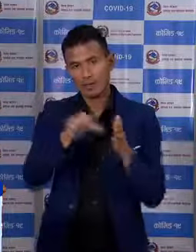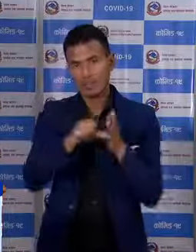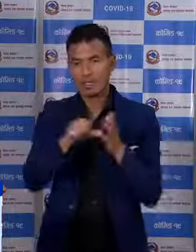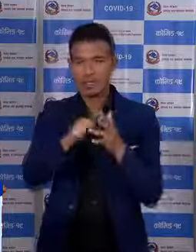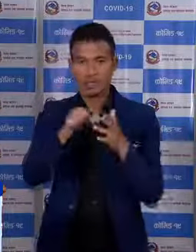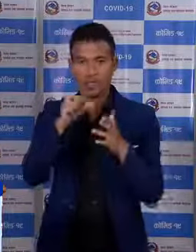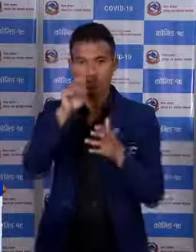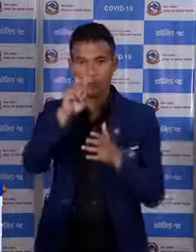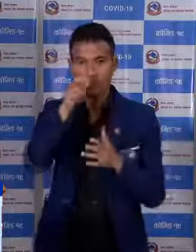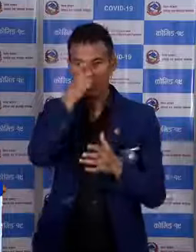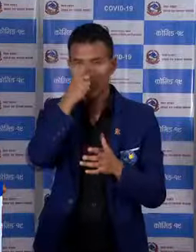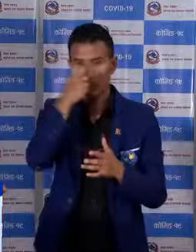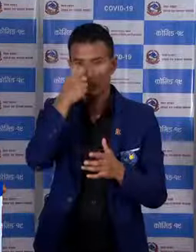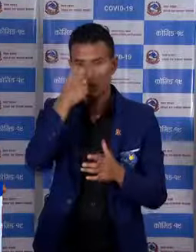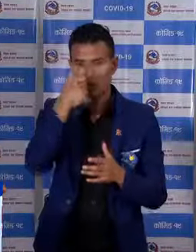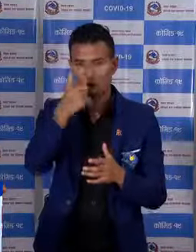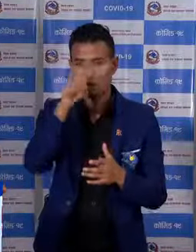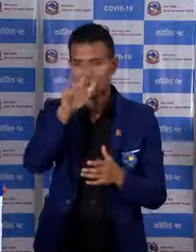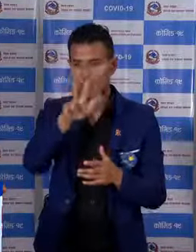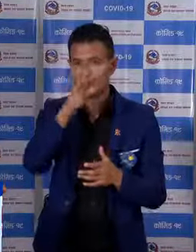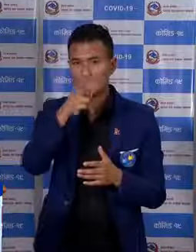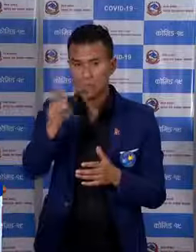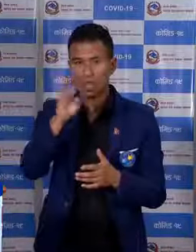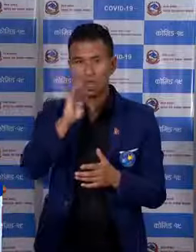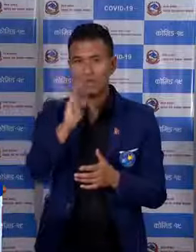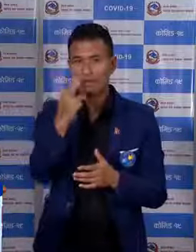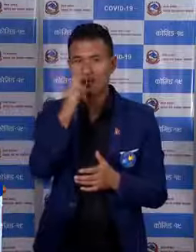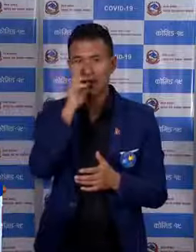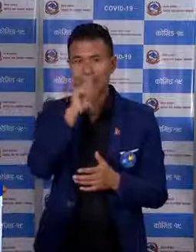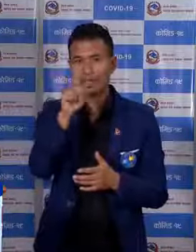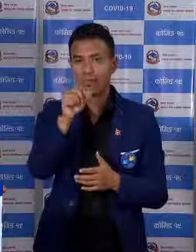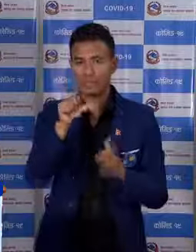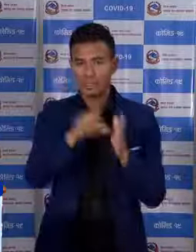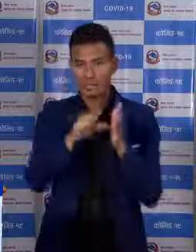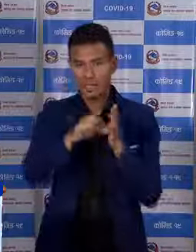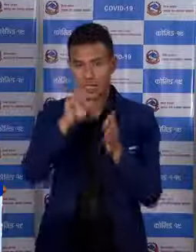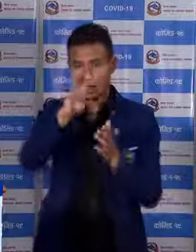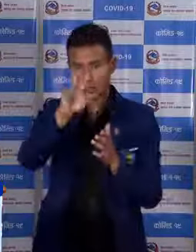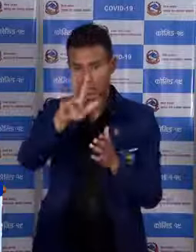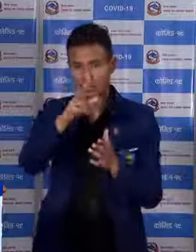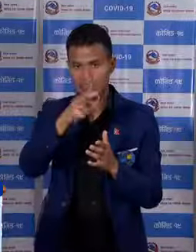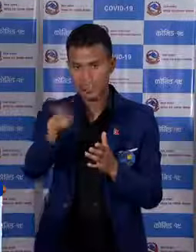गजख़आ जिल्ला मा स्यां अर्सट रसथी जल्ला मा है